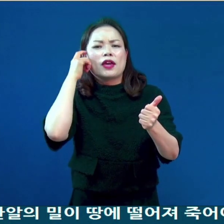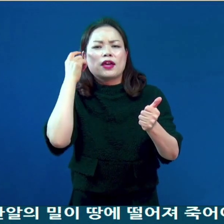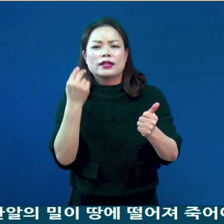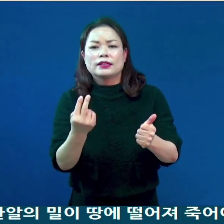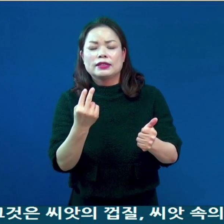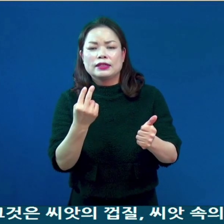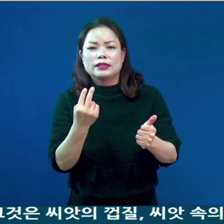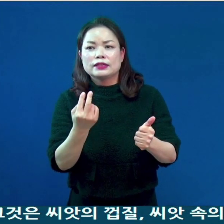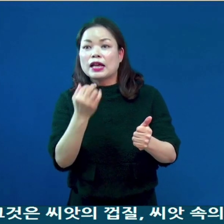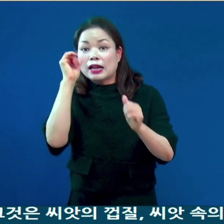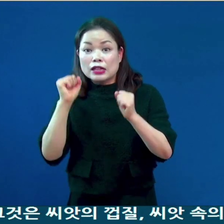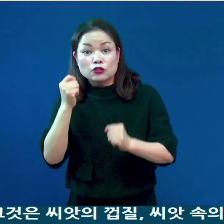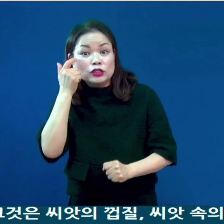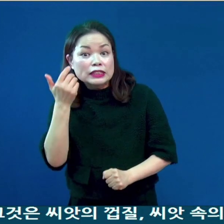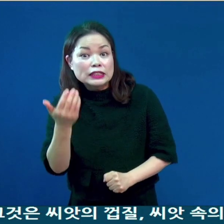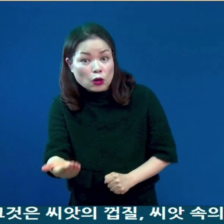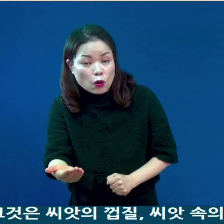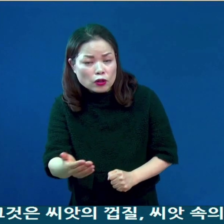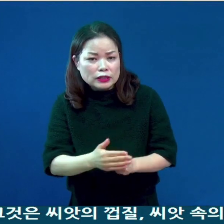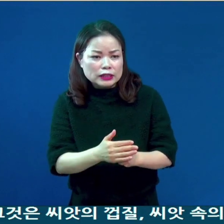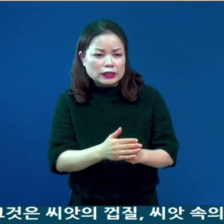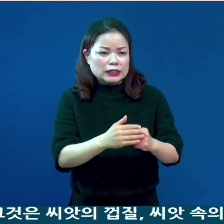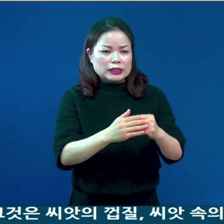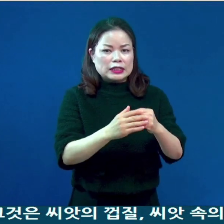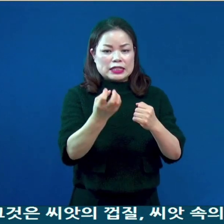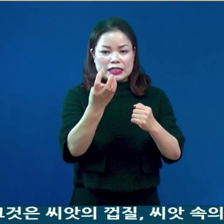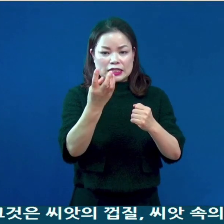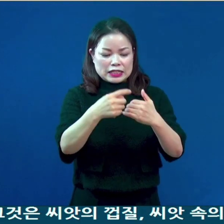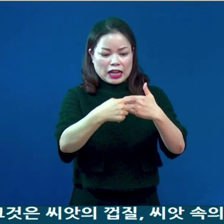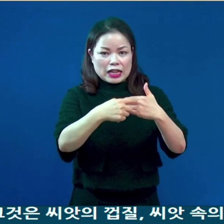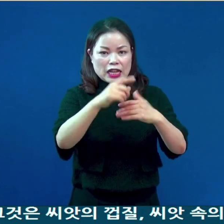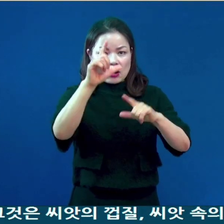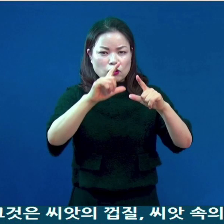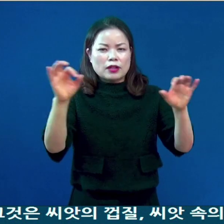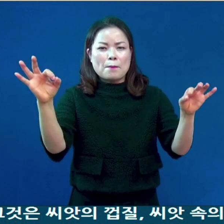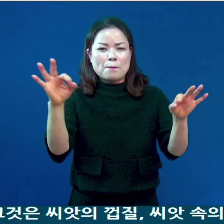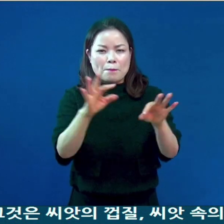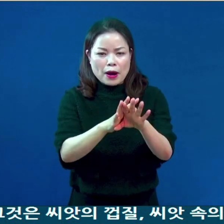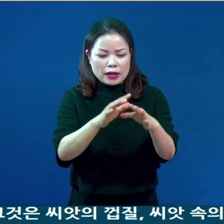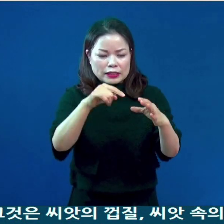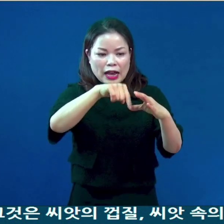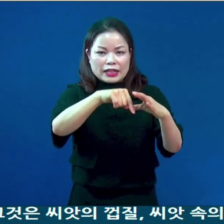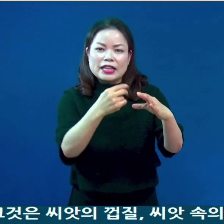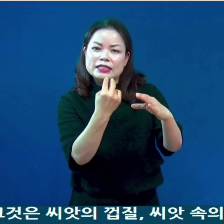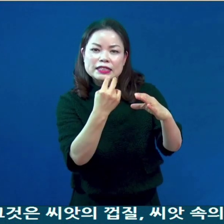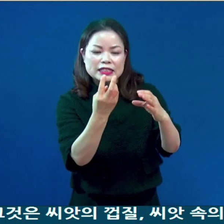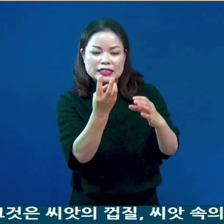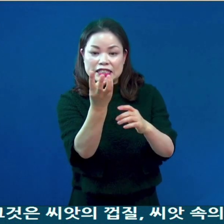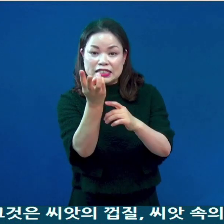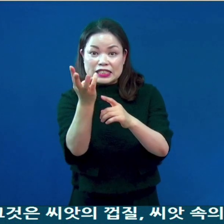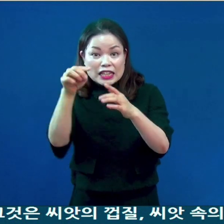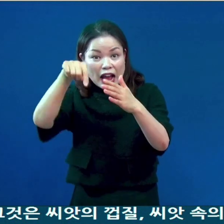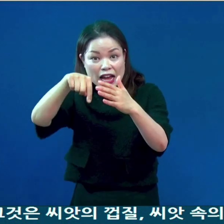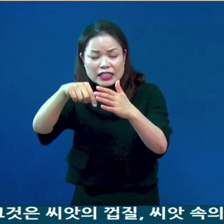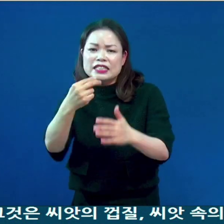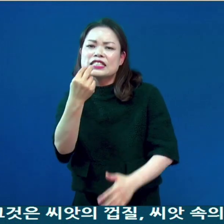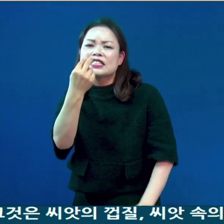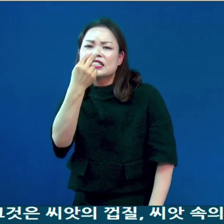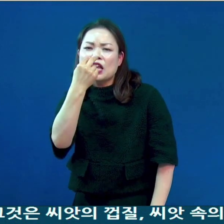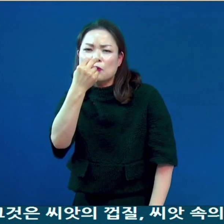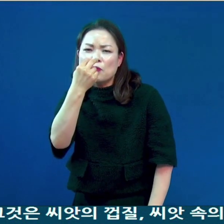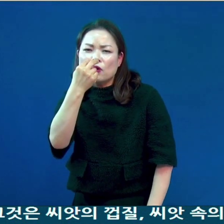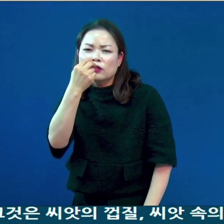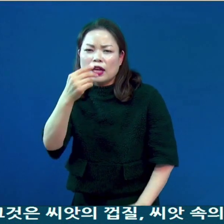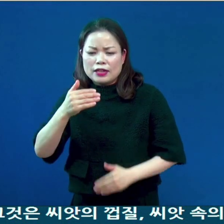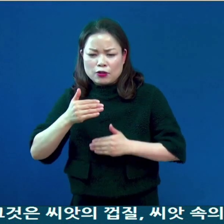사는지, 씨의 형체가 없어지고 씨 안에 있는 생명이 나타나야 되는 과정을